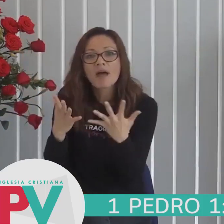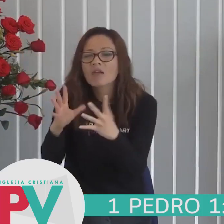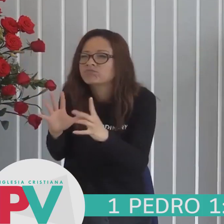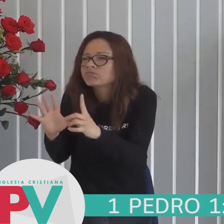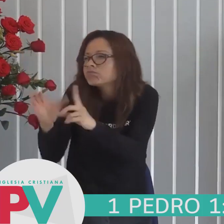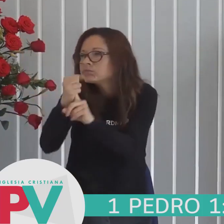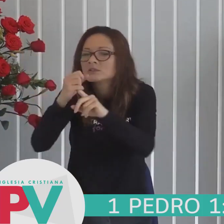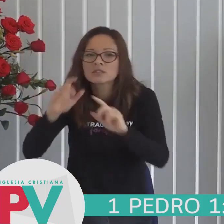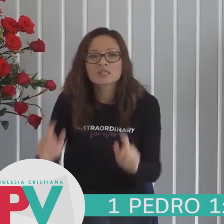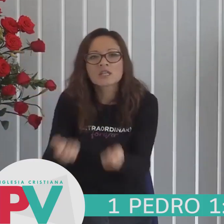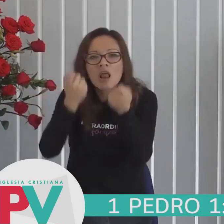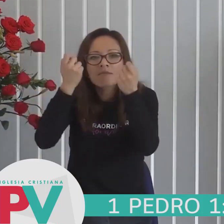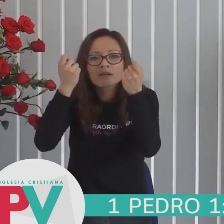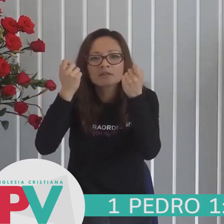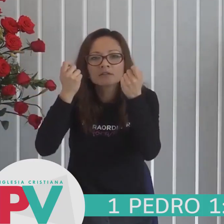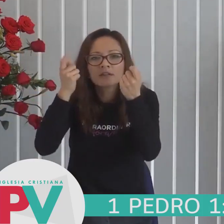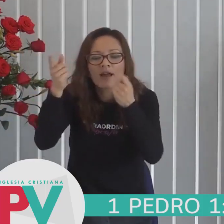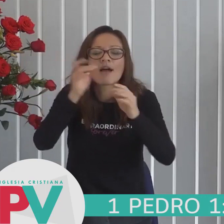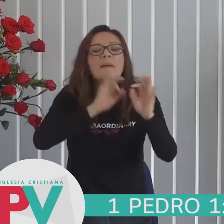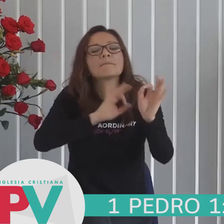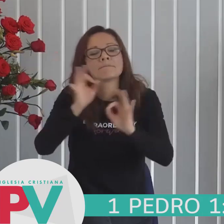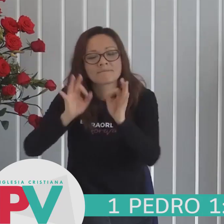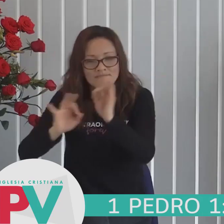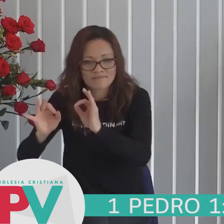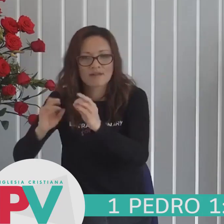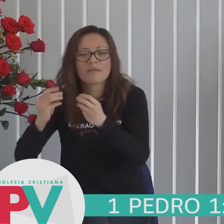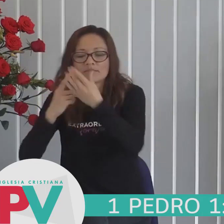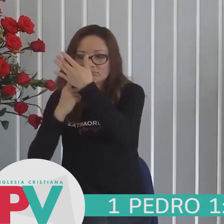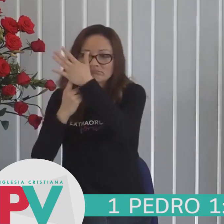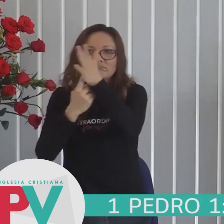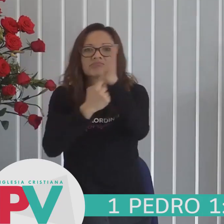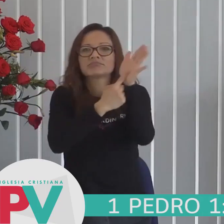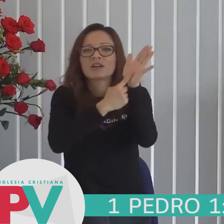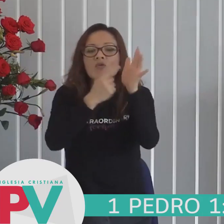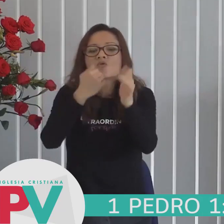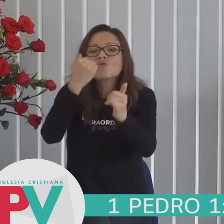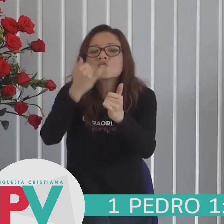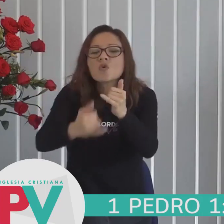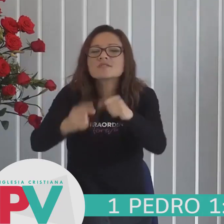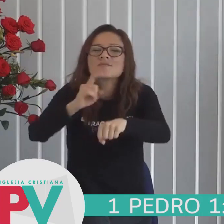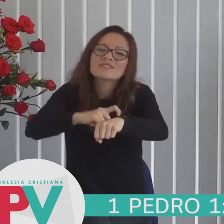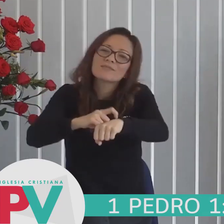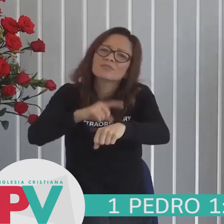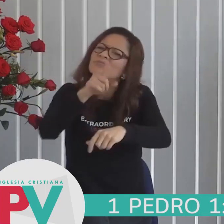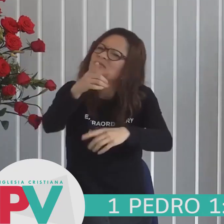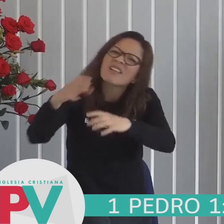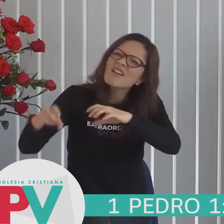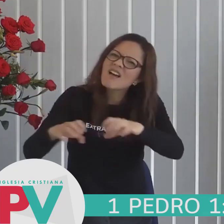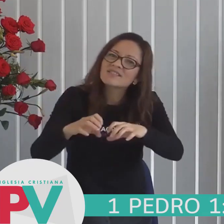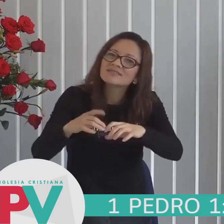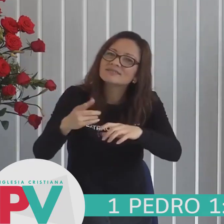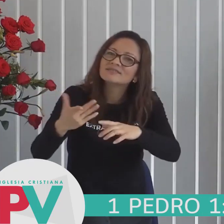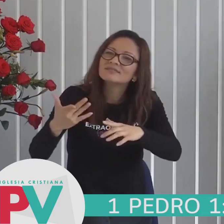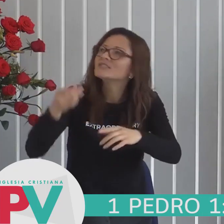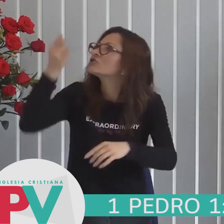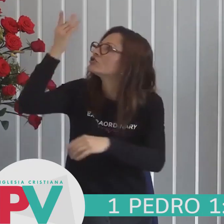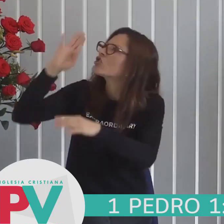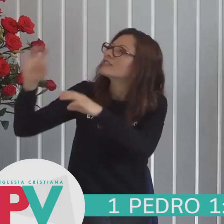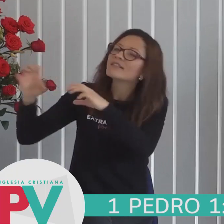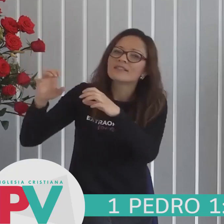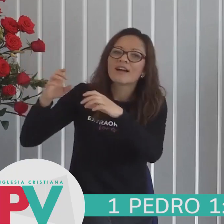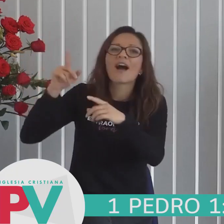alcanzar la salvación que está preparada para ser manifestada en los tiempos posteriores. Entonces, ¿qué tiene que hacer el Señor? En lo